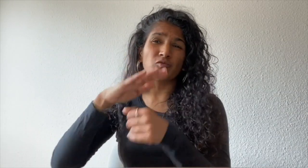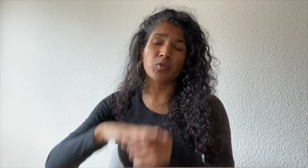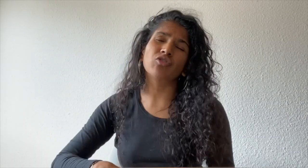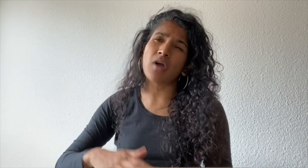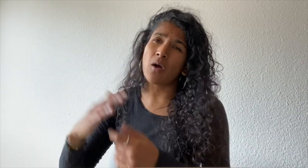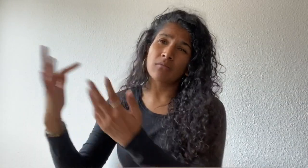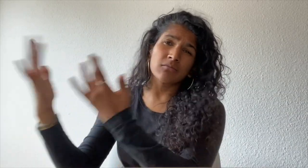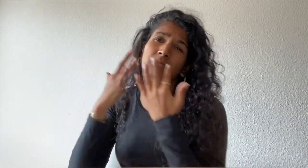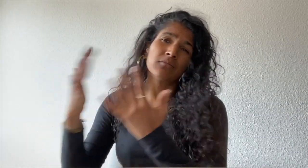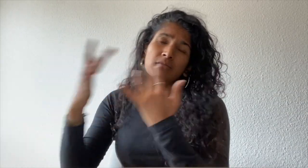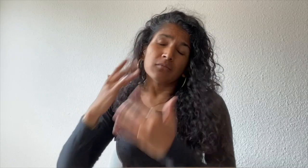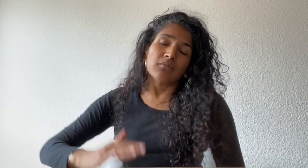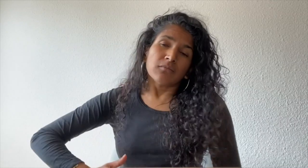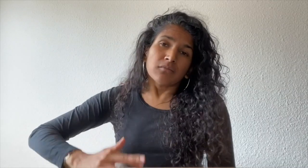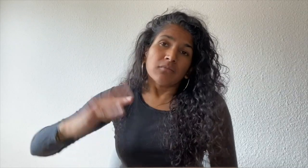Diskriminierung ausgesetzt waren.